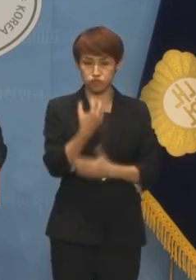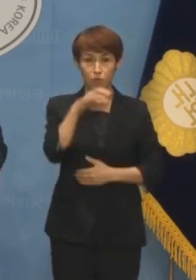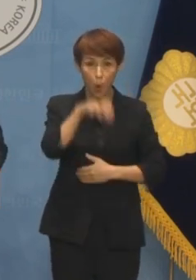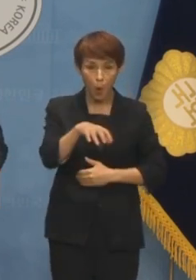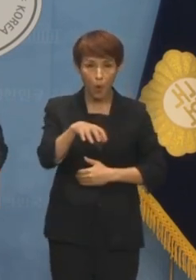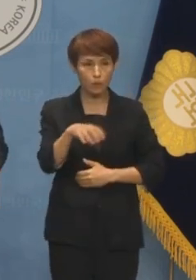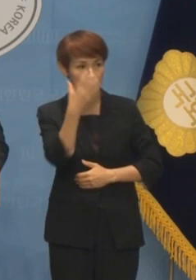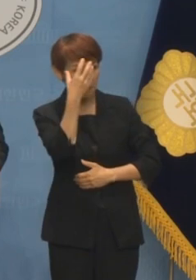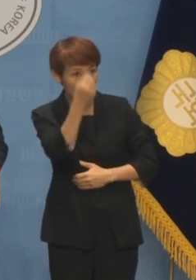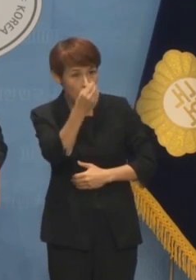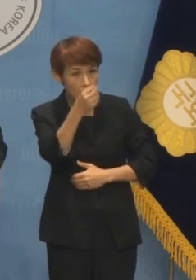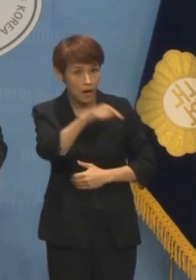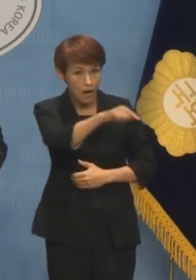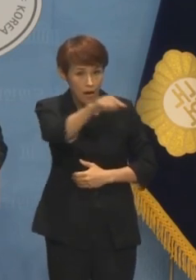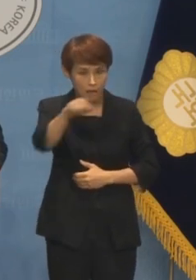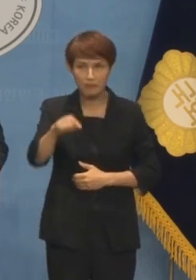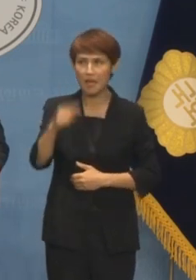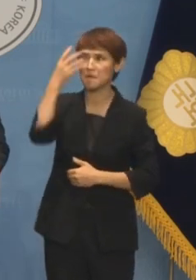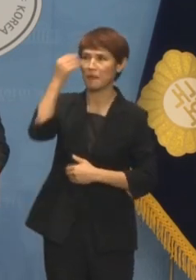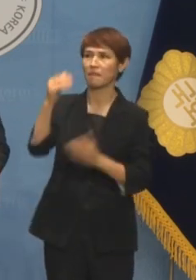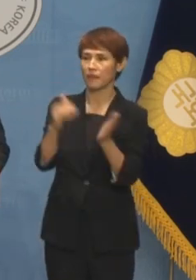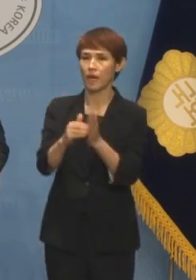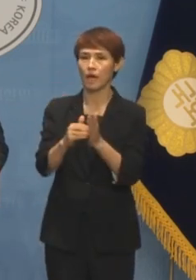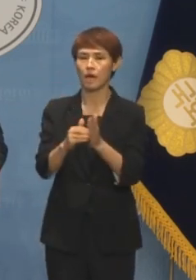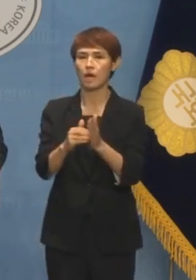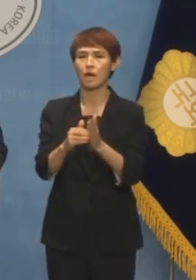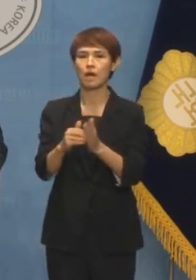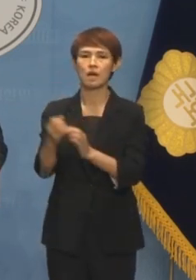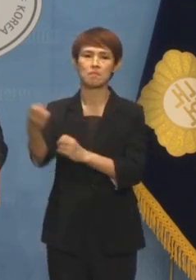여권 인사를 통해 언론에 보도되기도 했습니다.